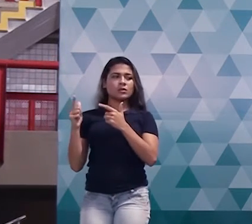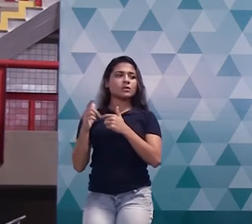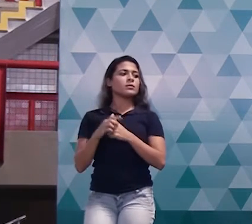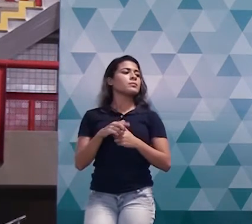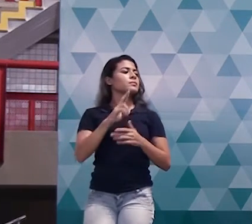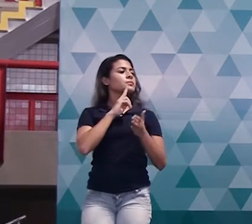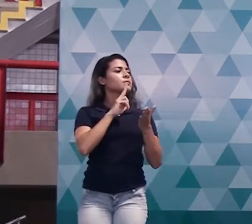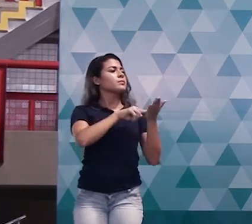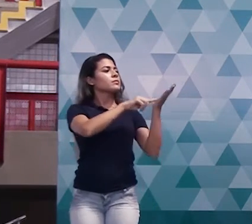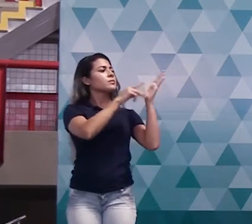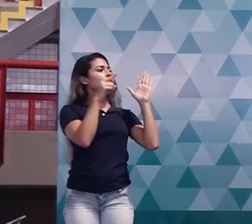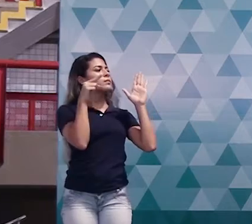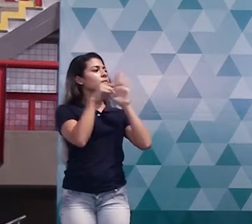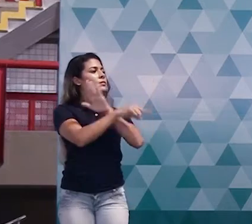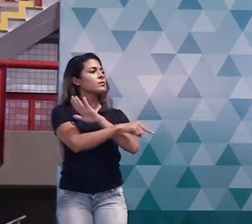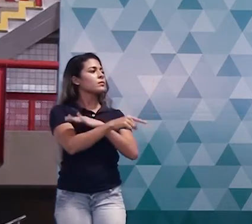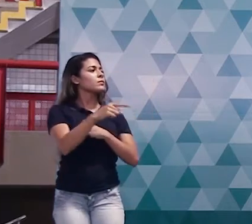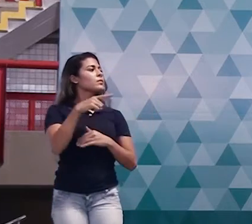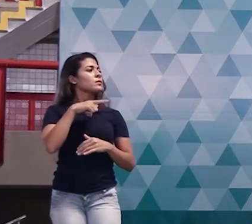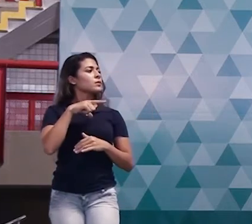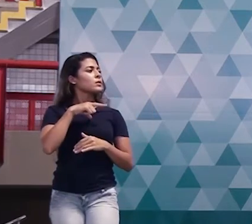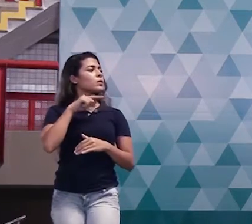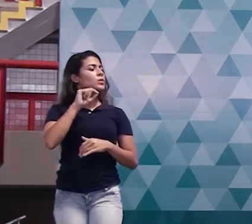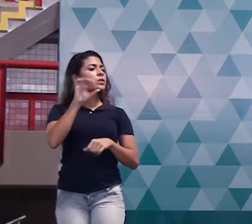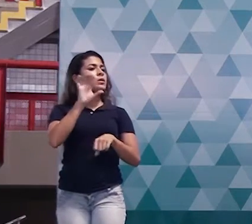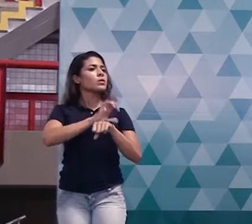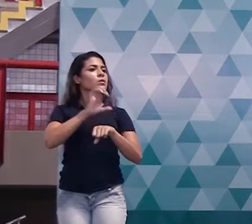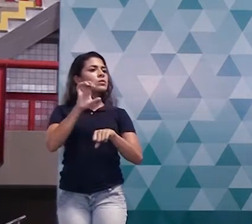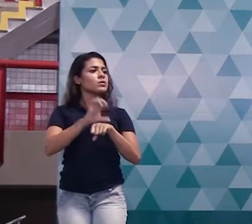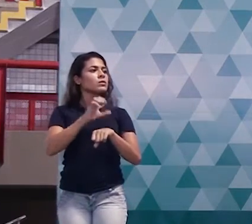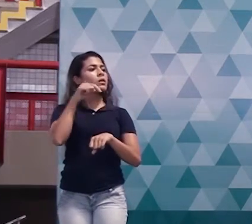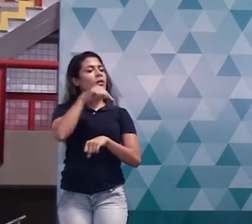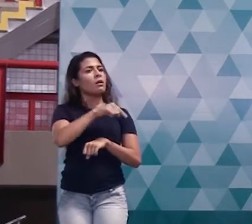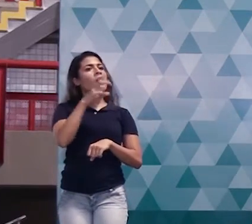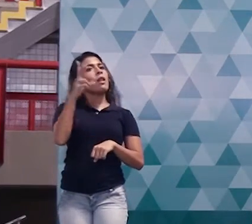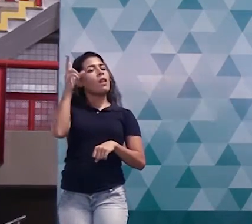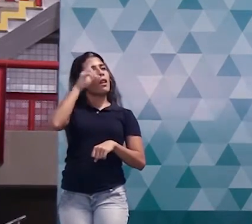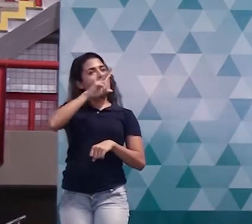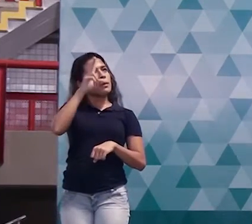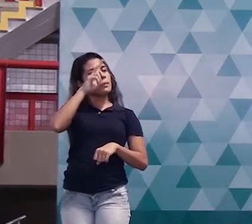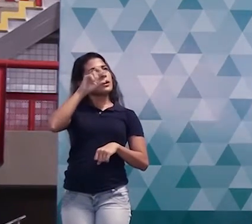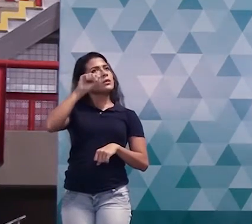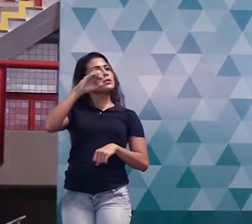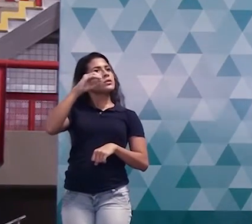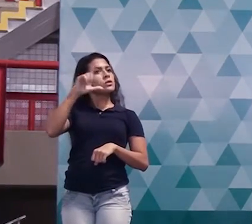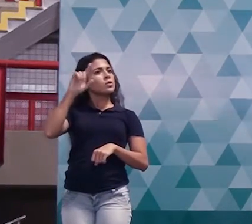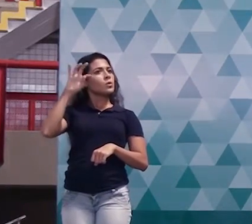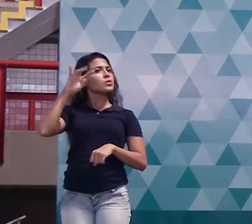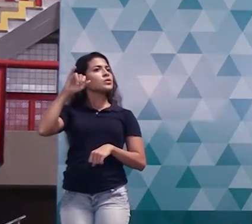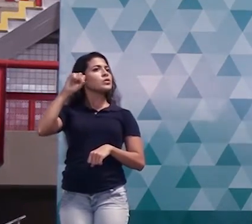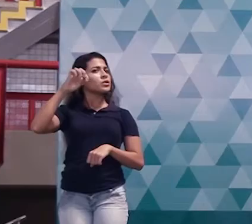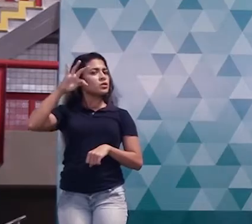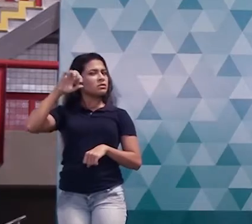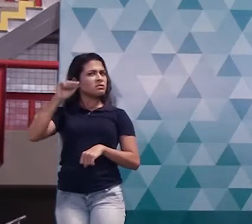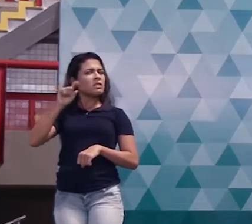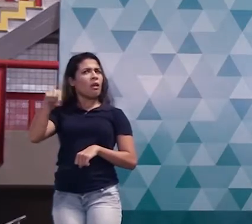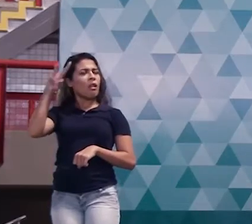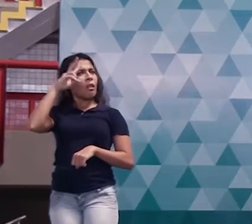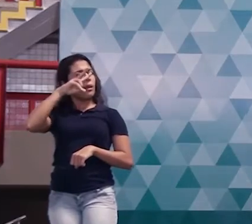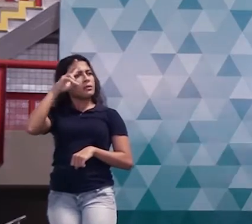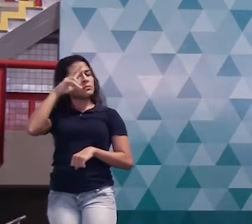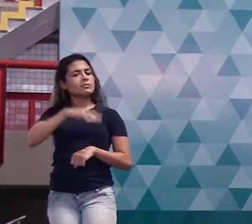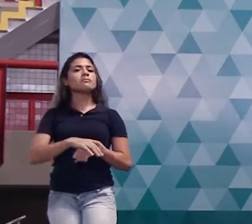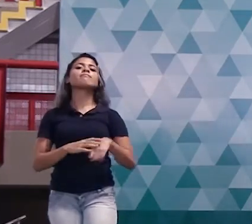de 24, o poder moderador traz uma lembrança absolutista, não apenas uma lembrança, né? Mas